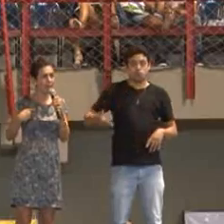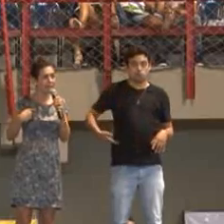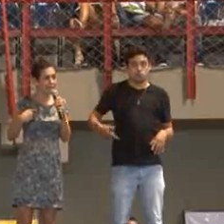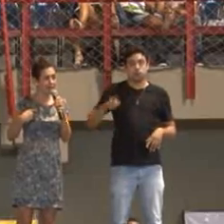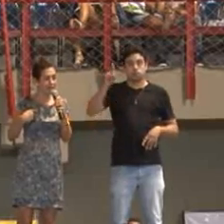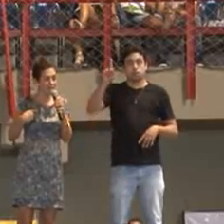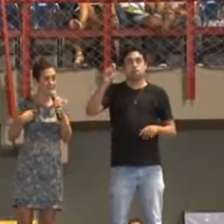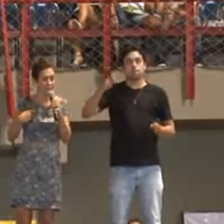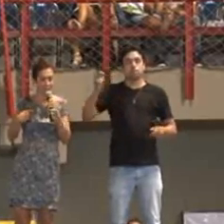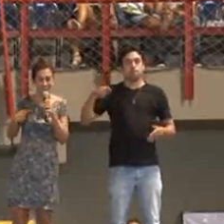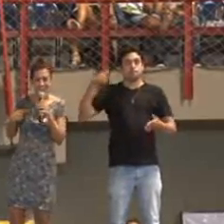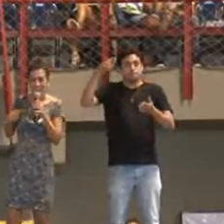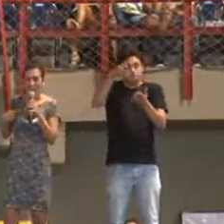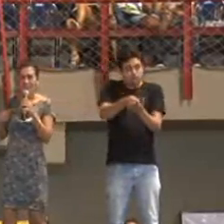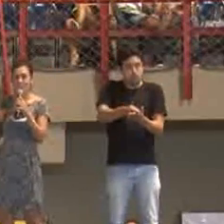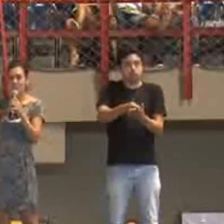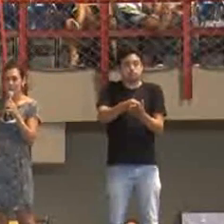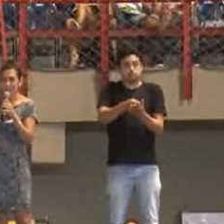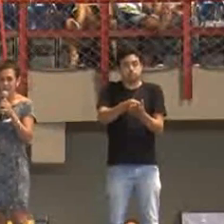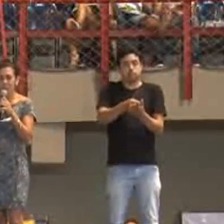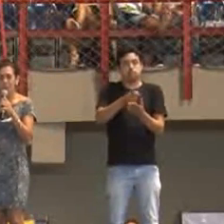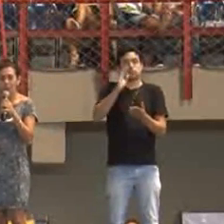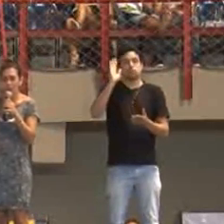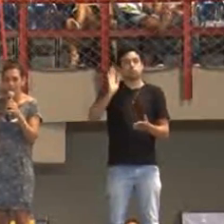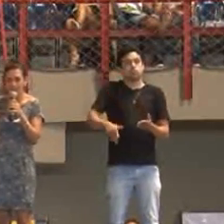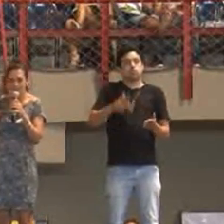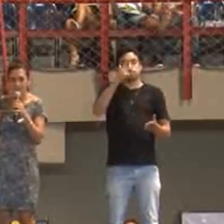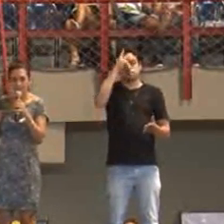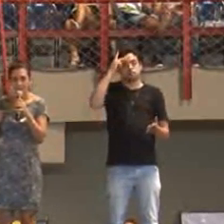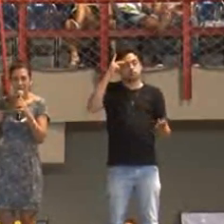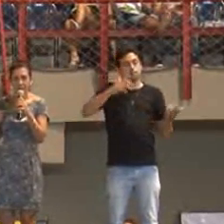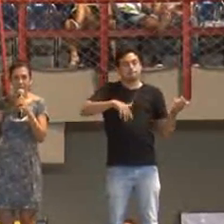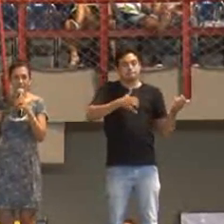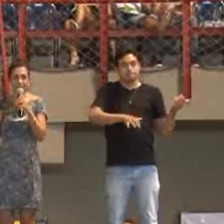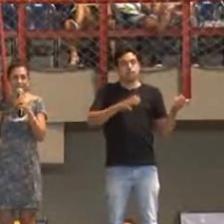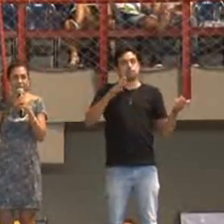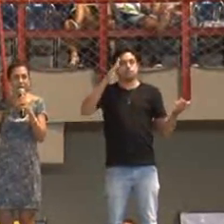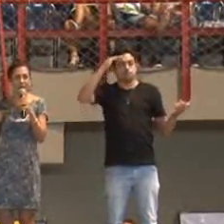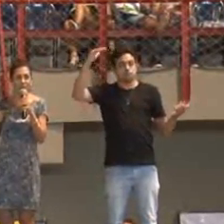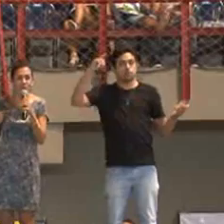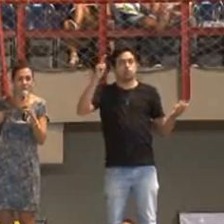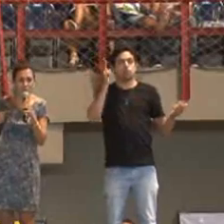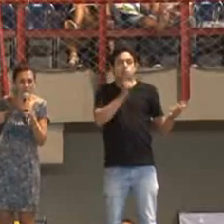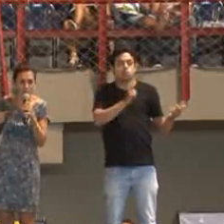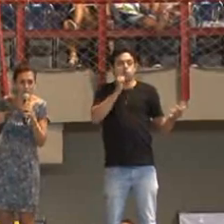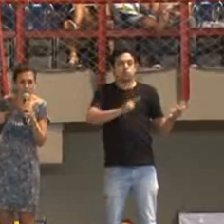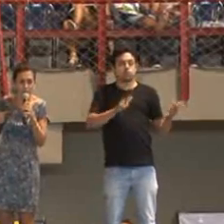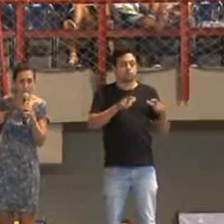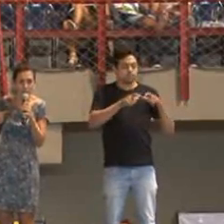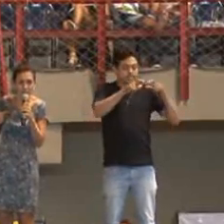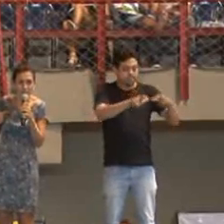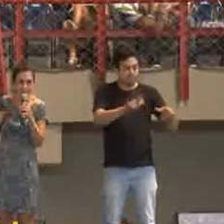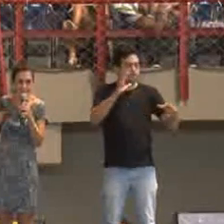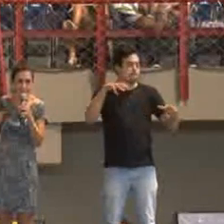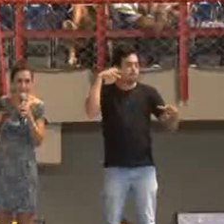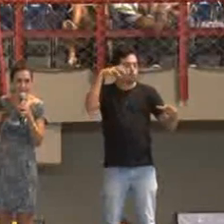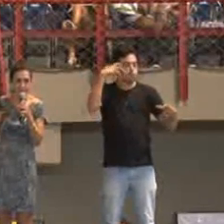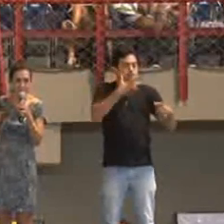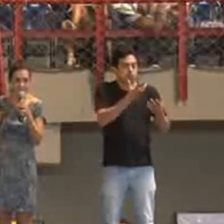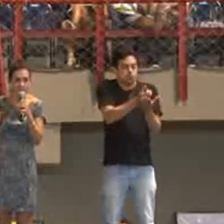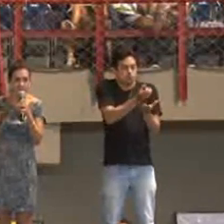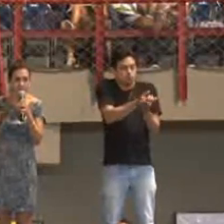poderia pagar as bandas famosas para gravarem discos,